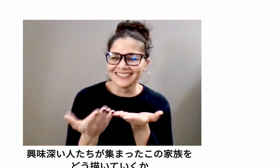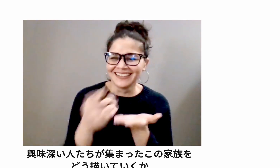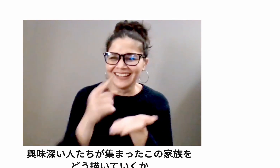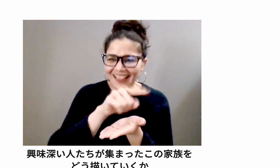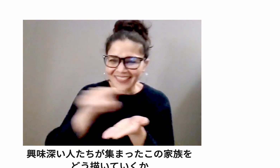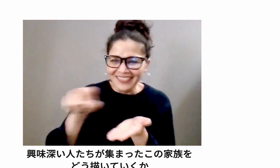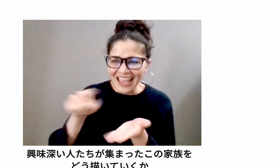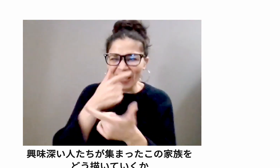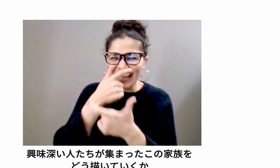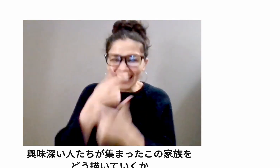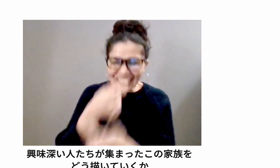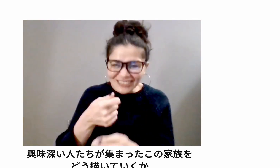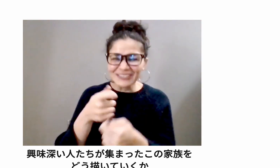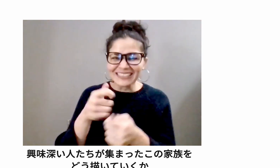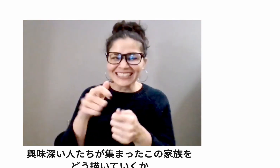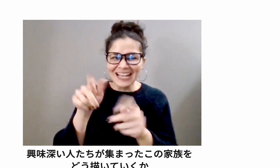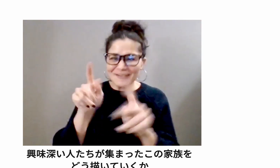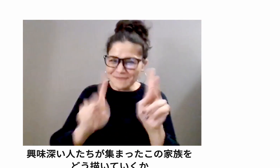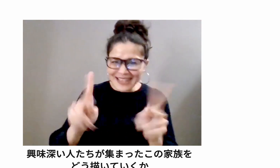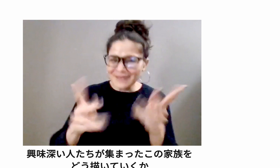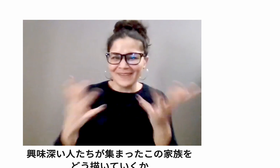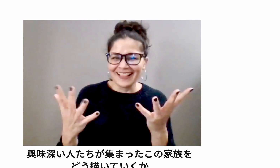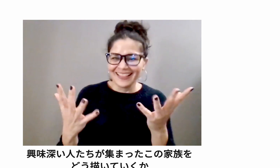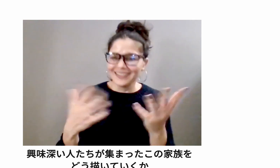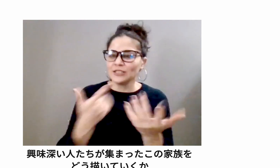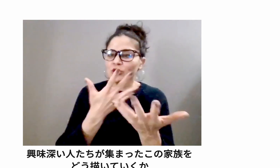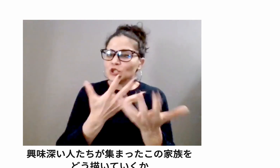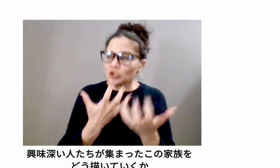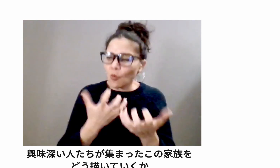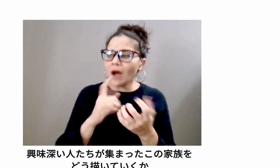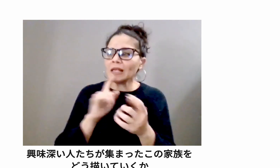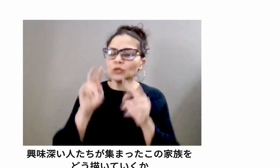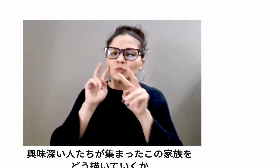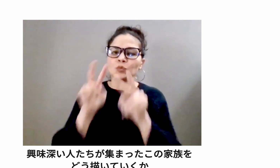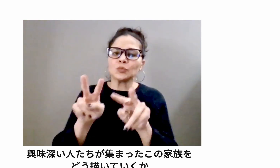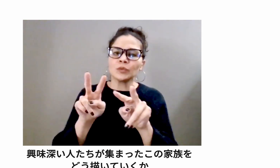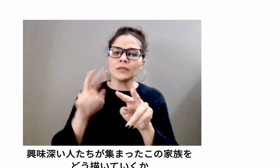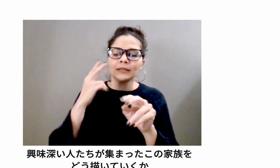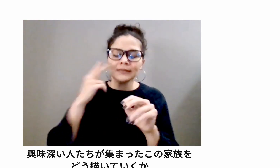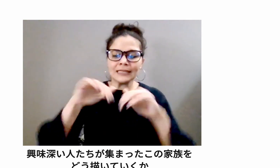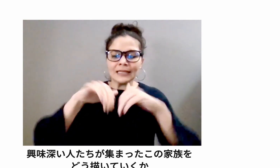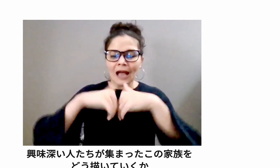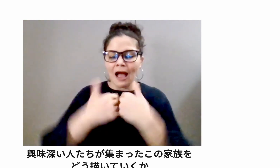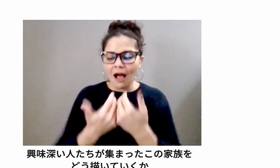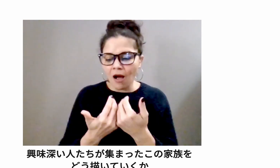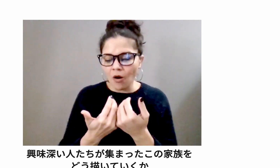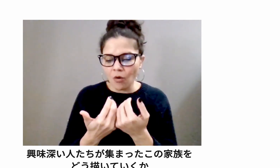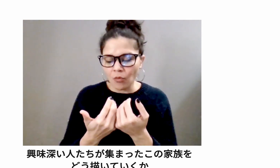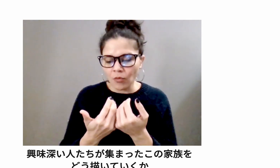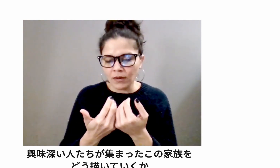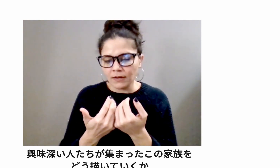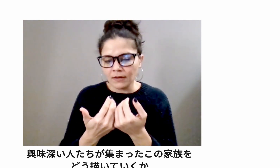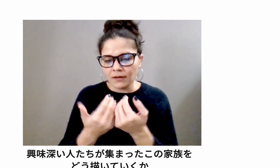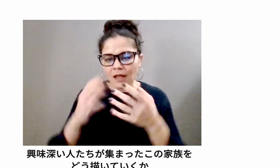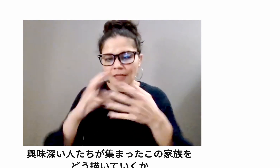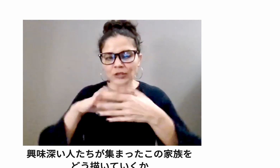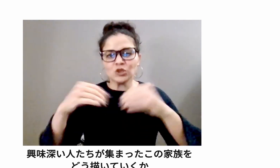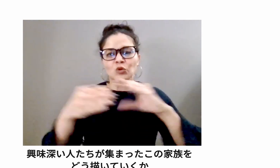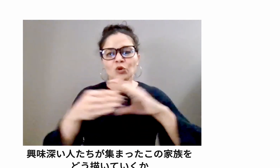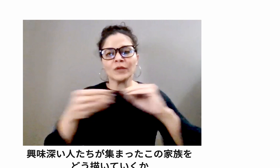この家族をどんなふうに表していくか、もうそれぞれとても興味深い人たちが集まった家族ですけれども、この家族をどんなふうに